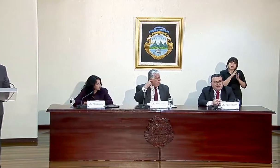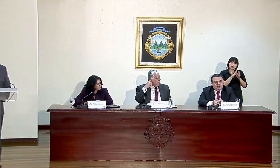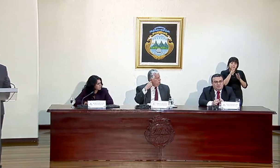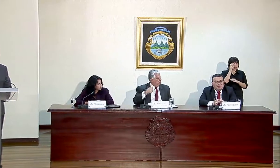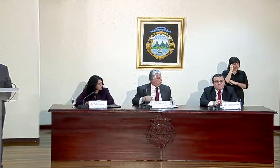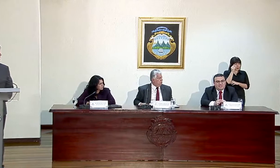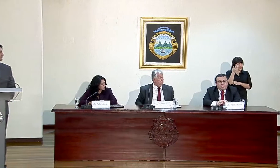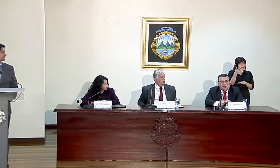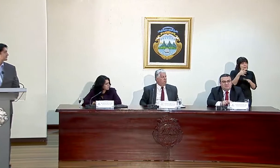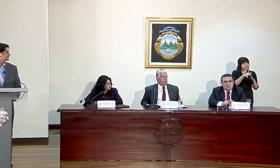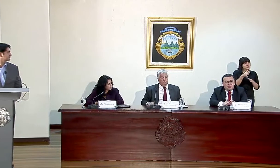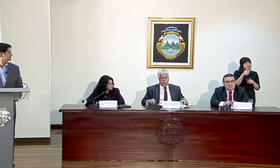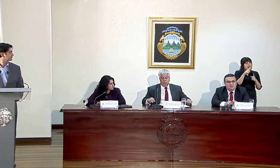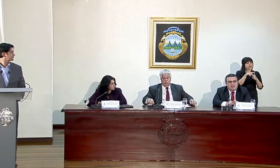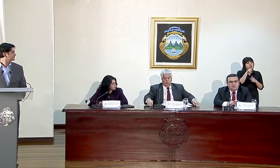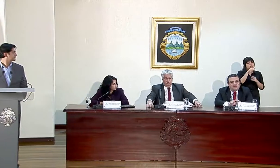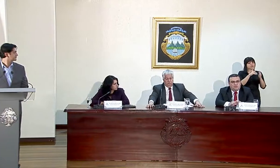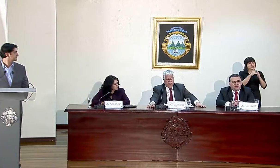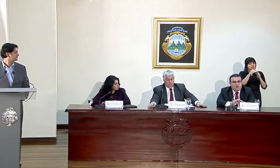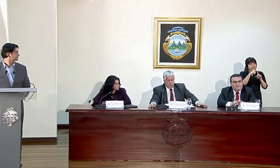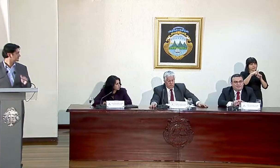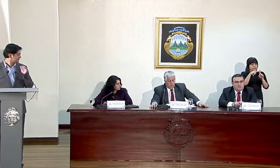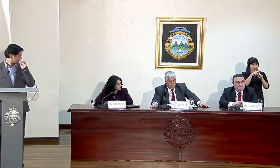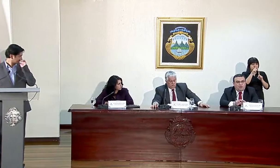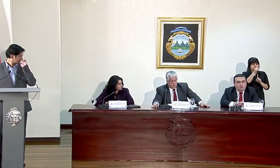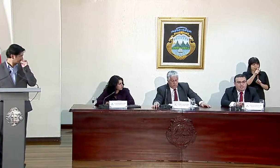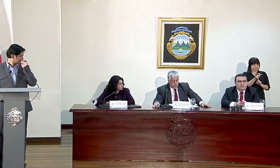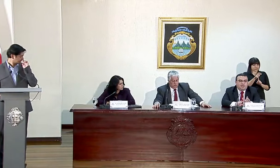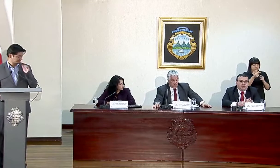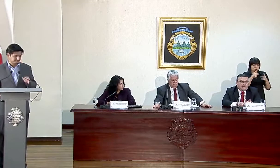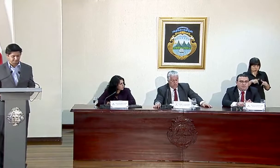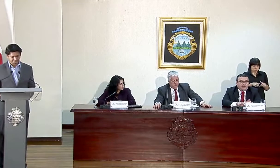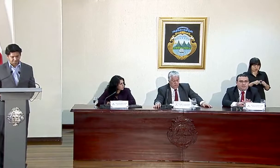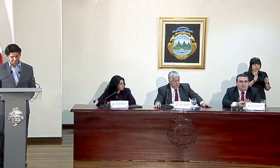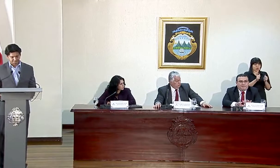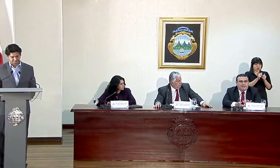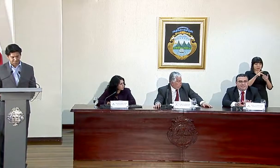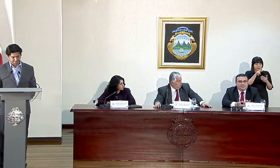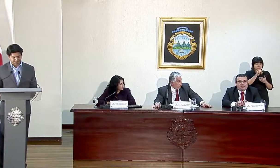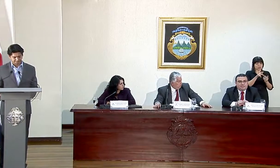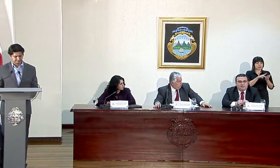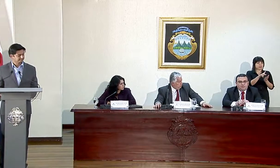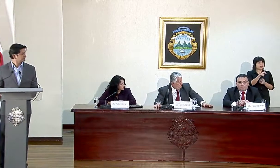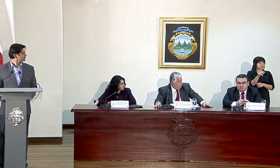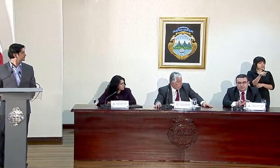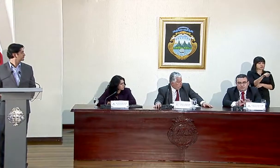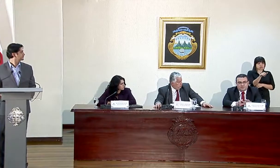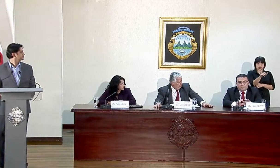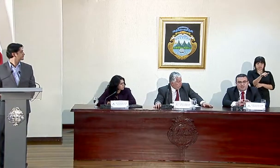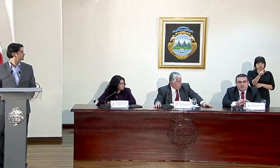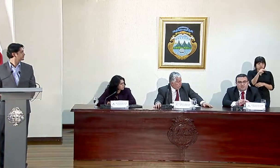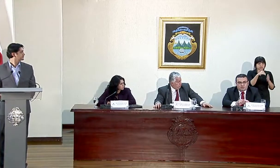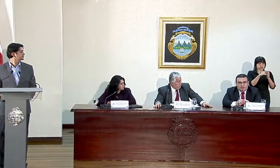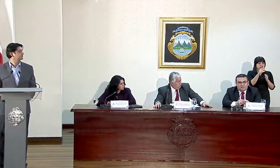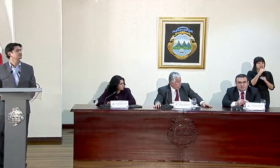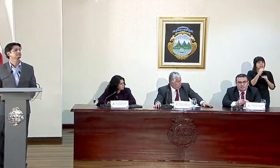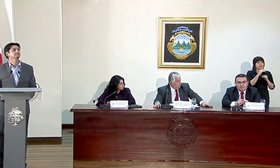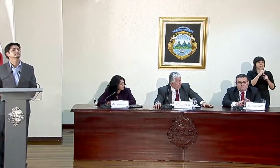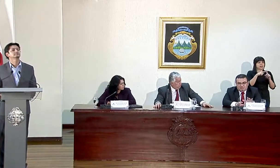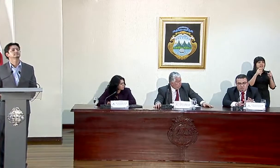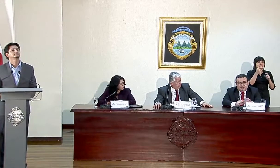memoria, más o menos hasta 2.5 millones una persona hoy y con el proyecto va a pagar exactamente lo mismo, 2.5 millones de salario